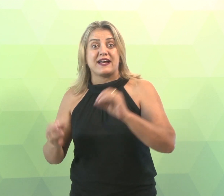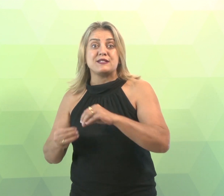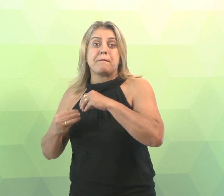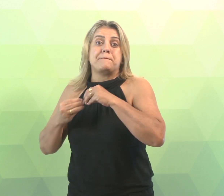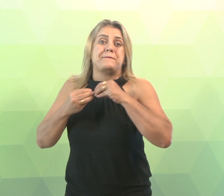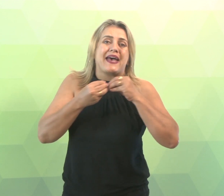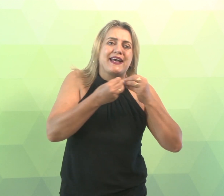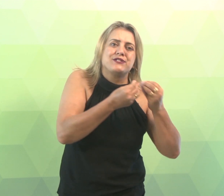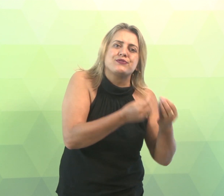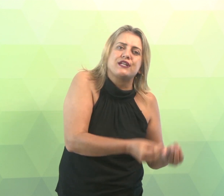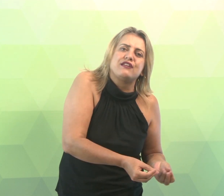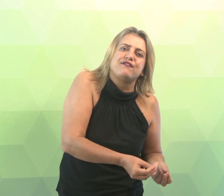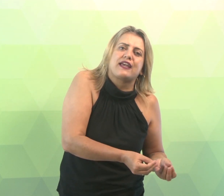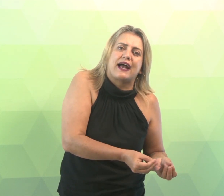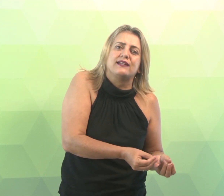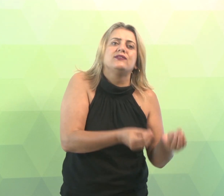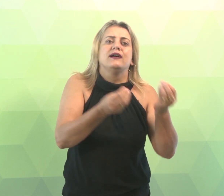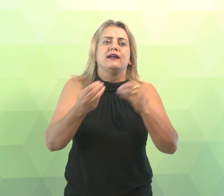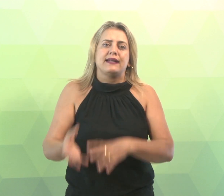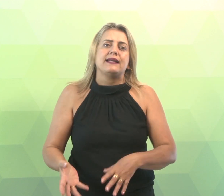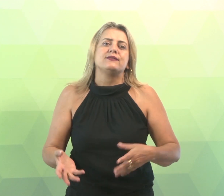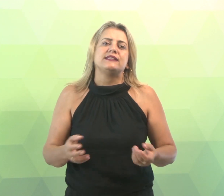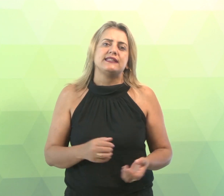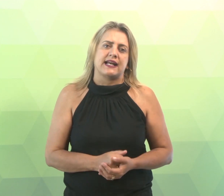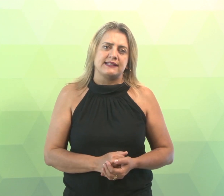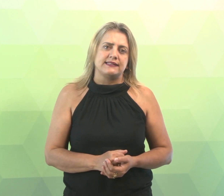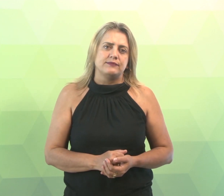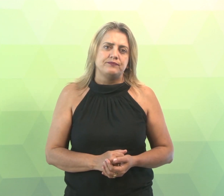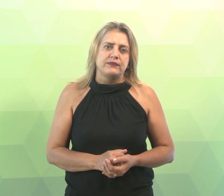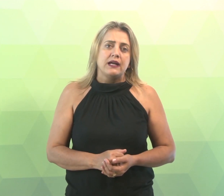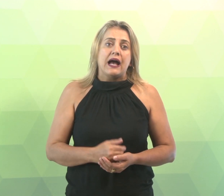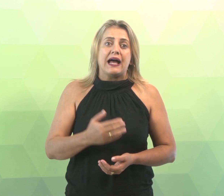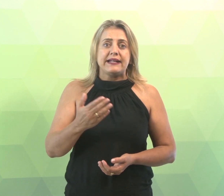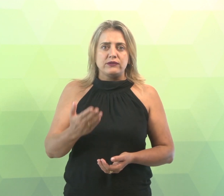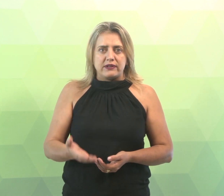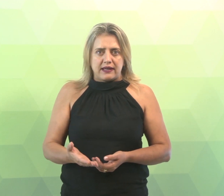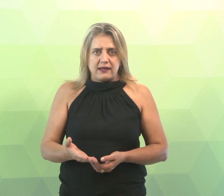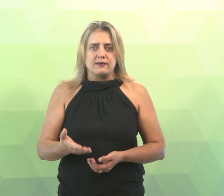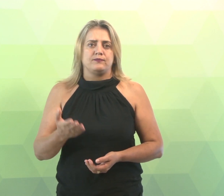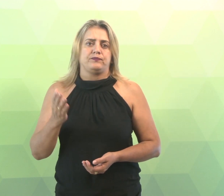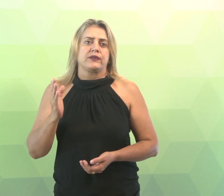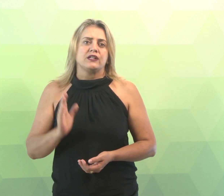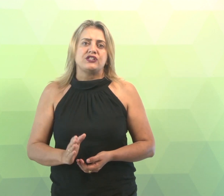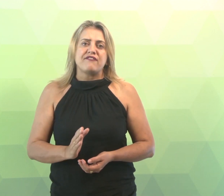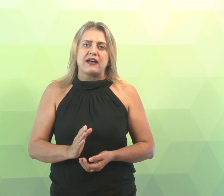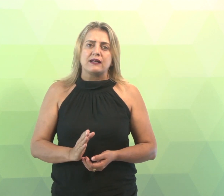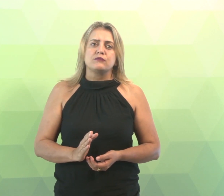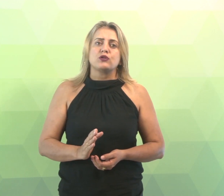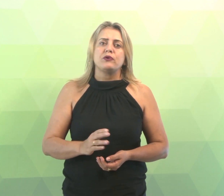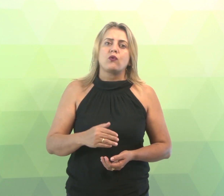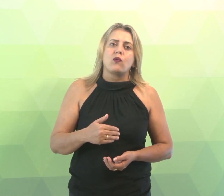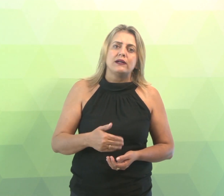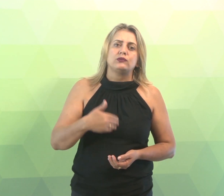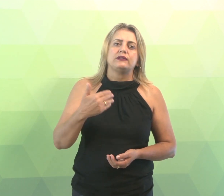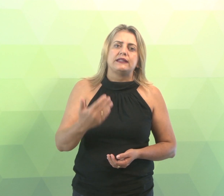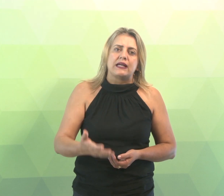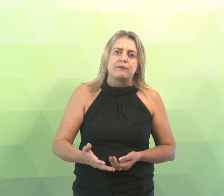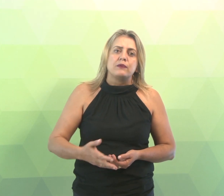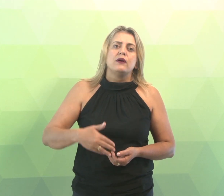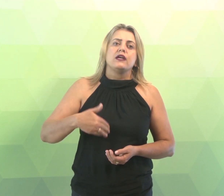frase perde o significado na língua de sinais. Além do que, já falamos sobre quanto tempo e